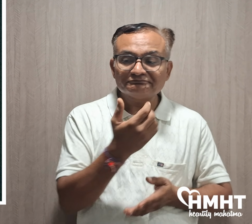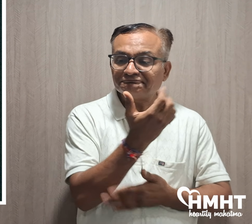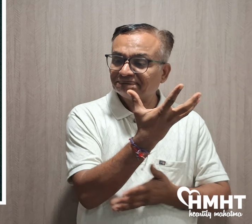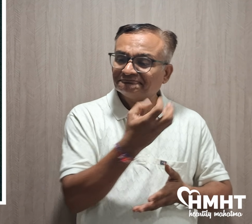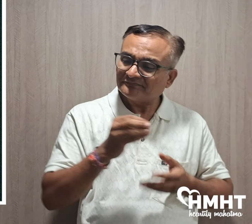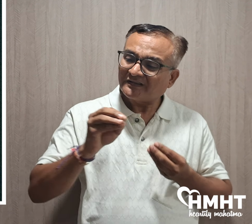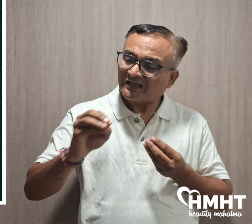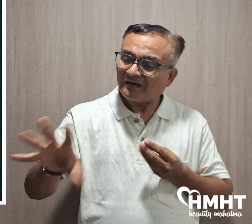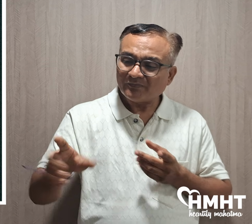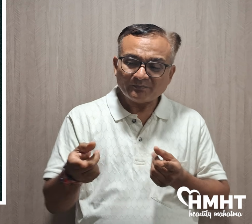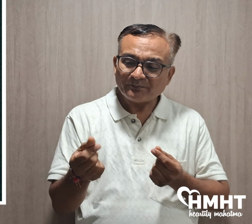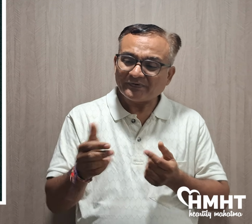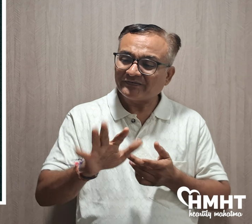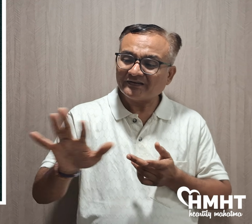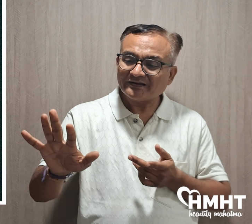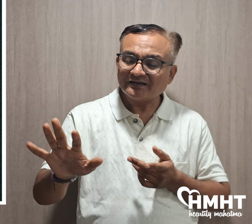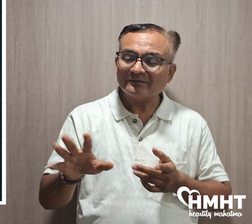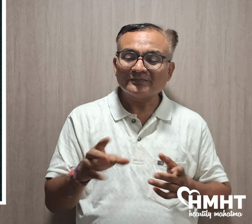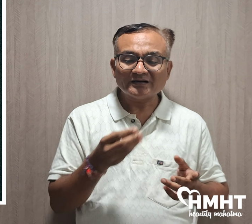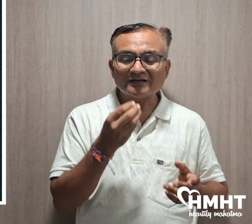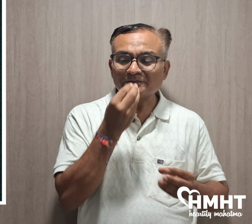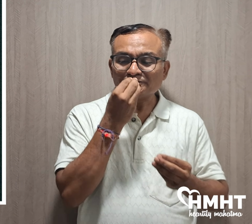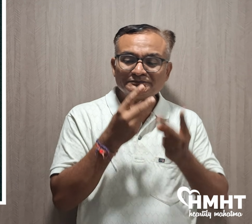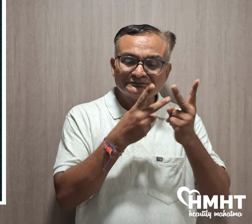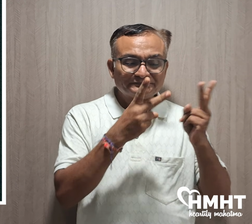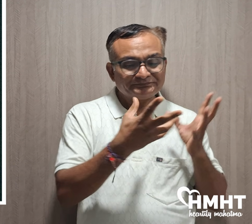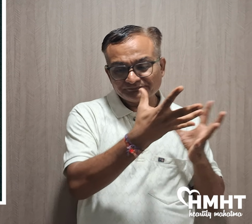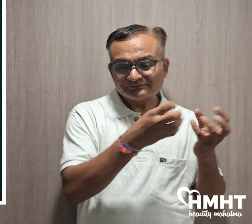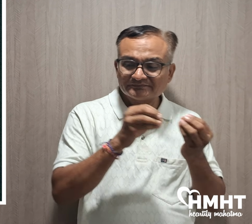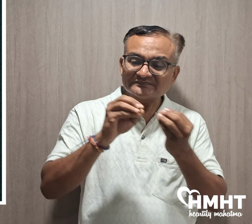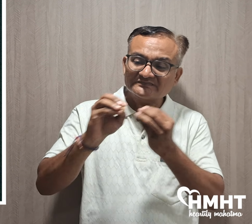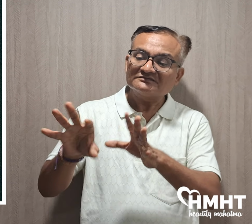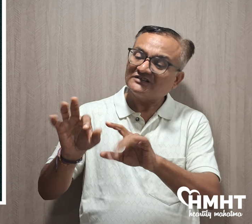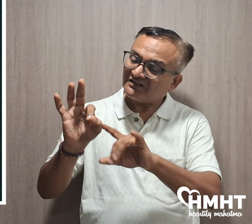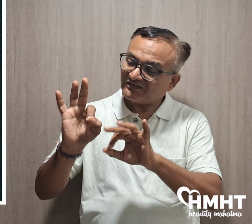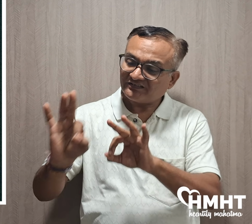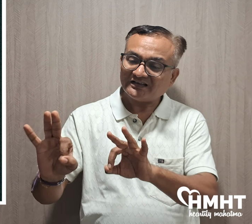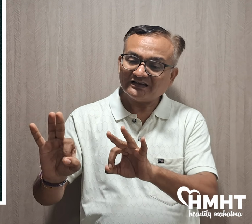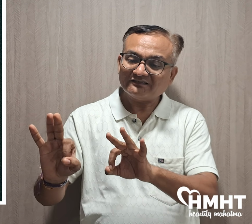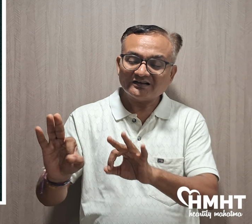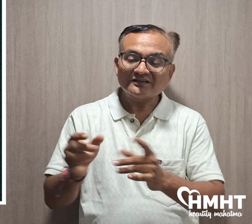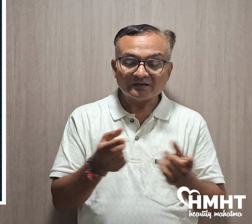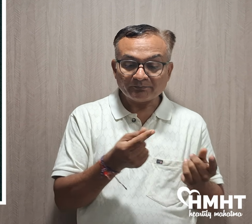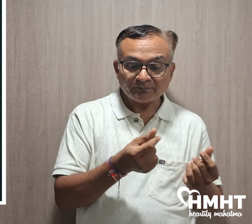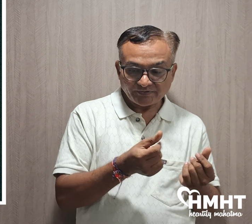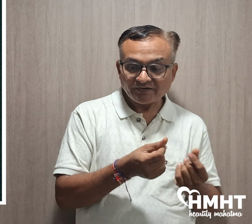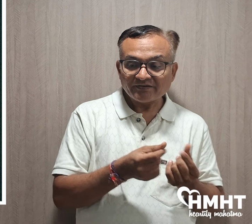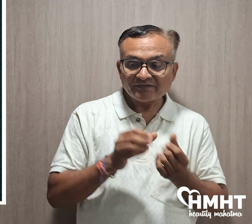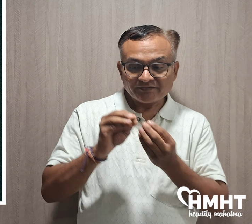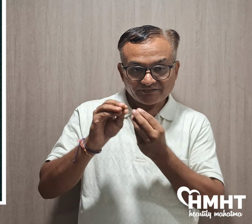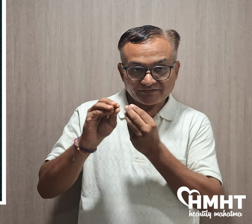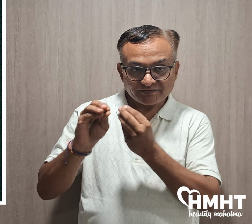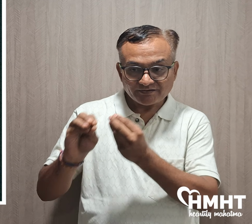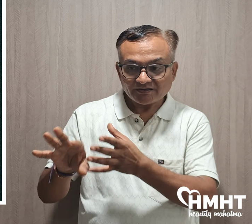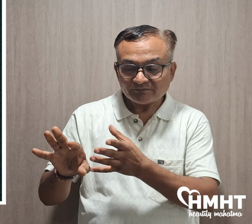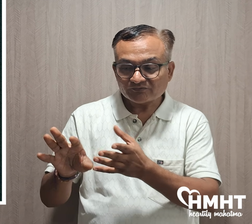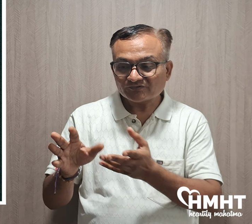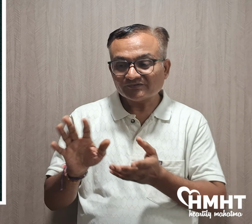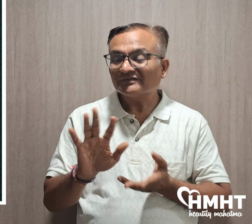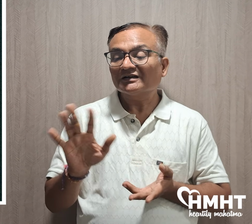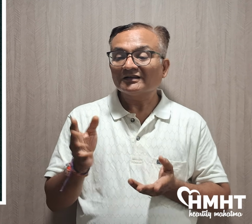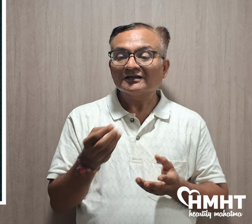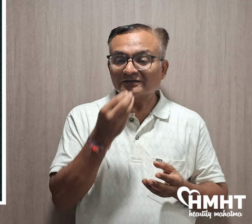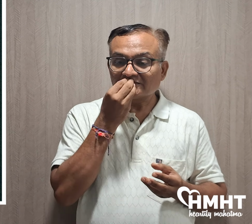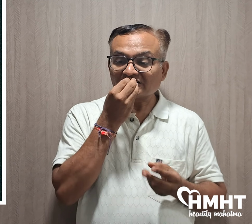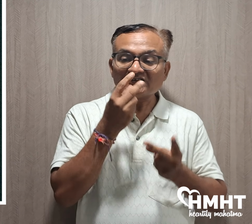તો એમાં વધારે સારું છે. એનો દુરુપયોગ ખાવાની વસ્તુ ઓછો કરશે, પૈસાનો